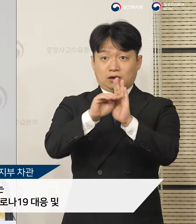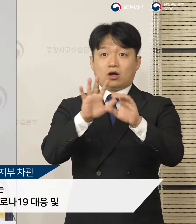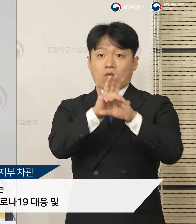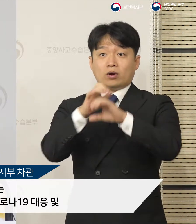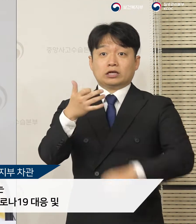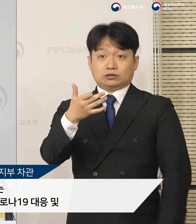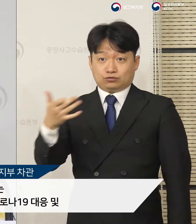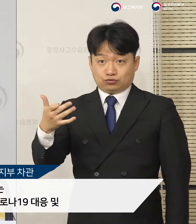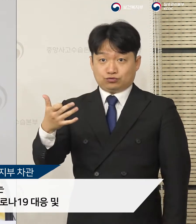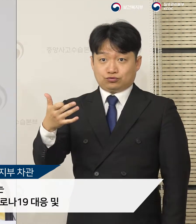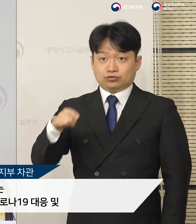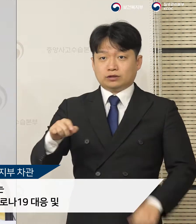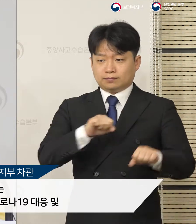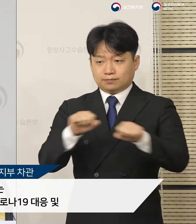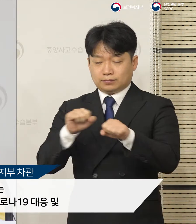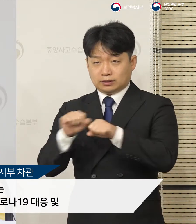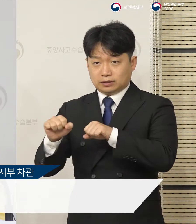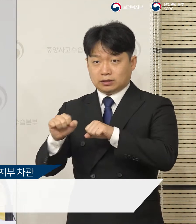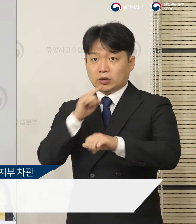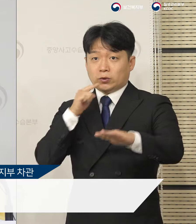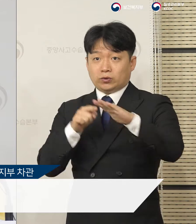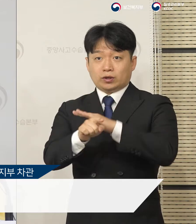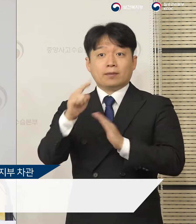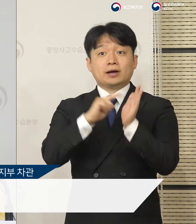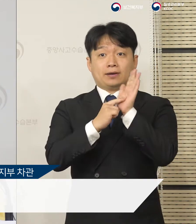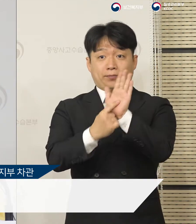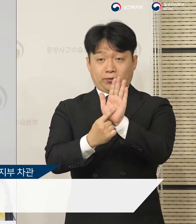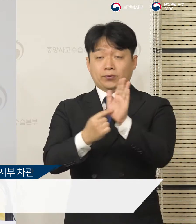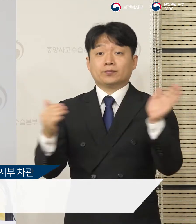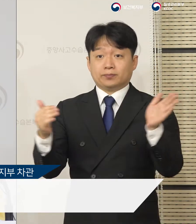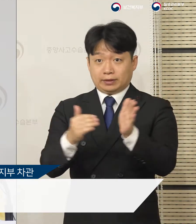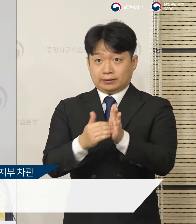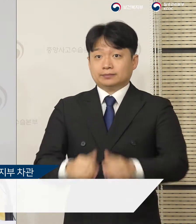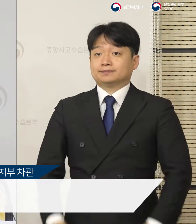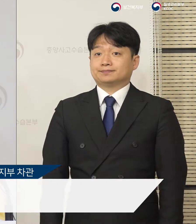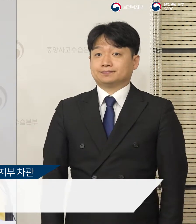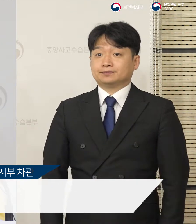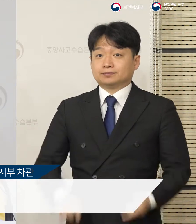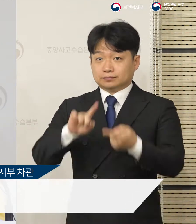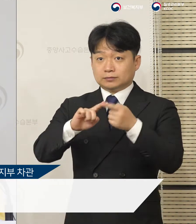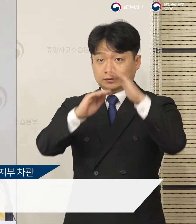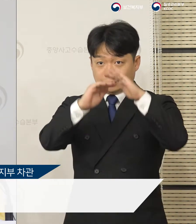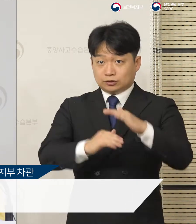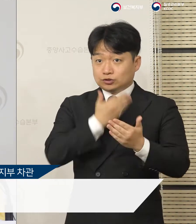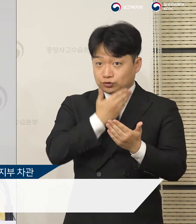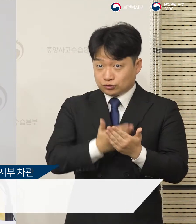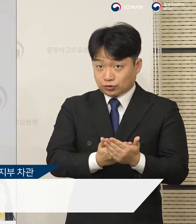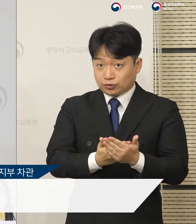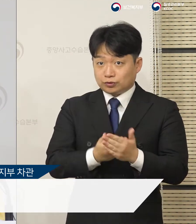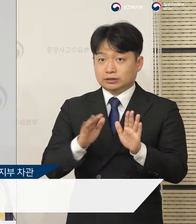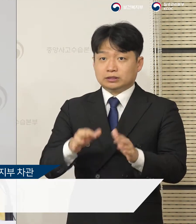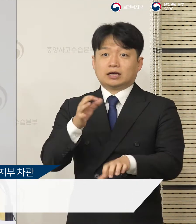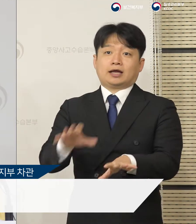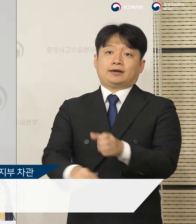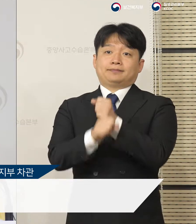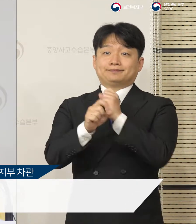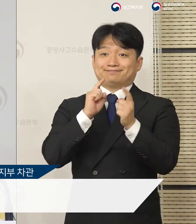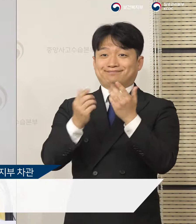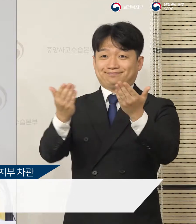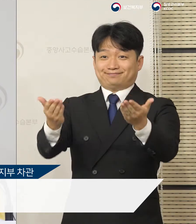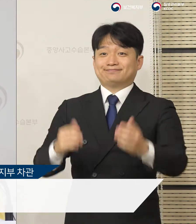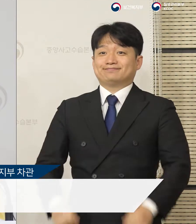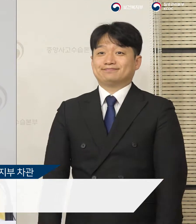내용의 코로나19 대응 및 조치 계획을 발표한 바 있으며 이에 대한 주요 추진 실적을